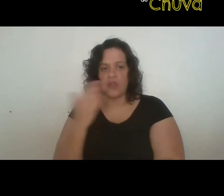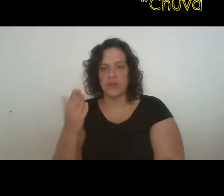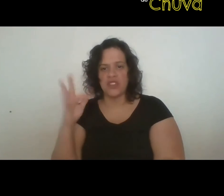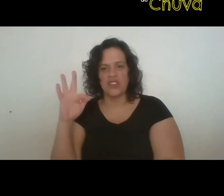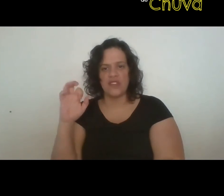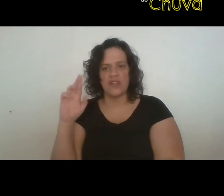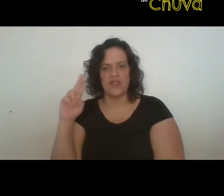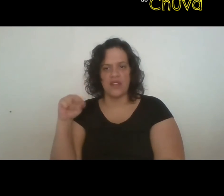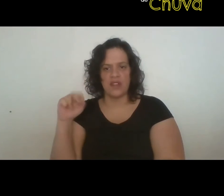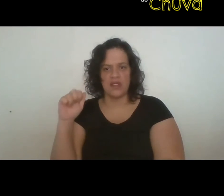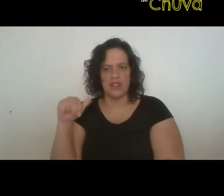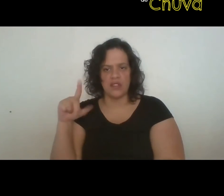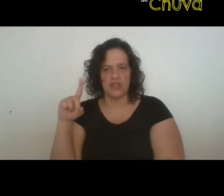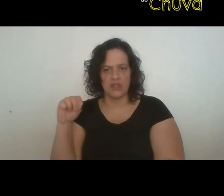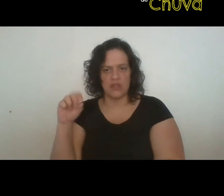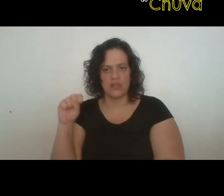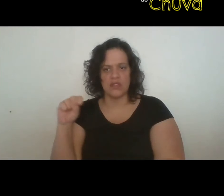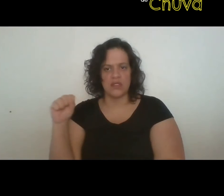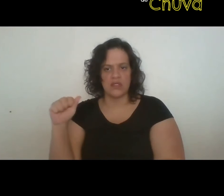Saciotto,